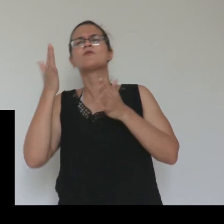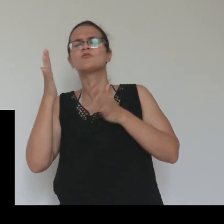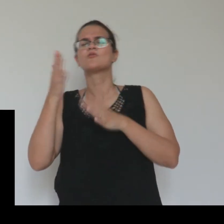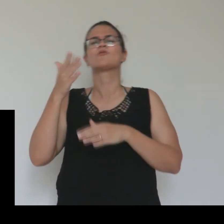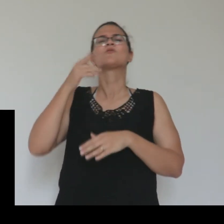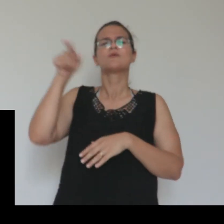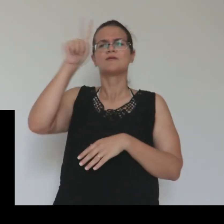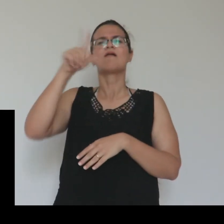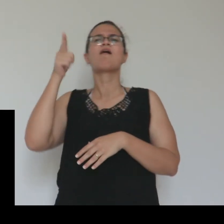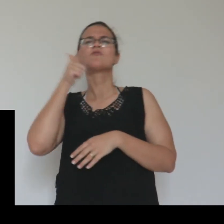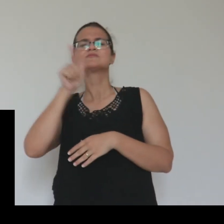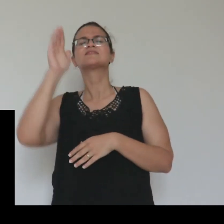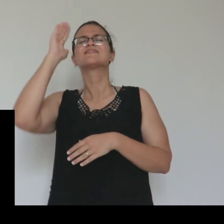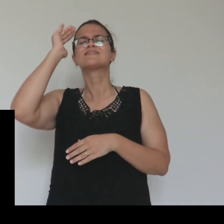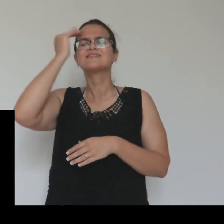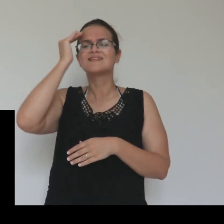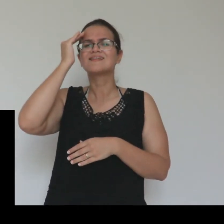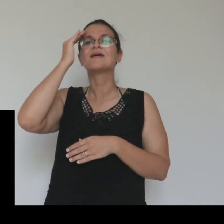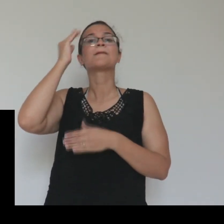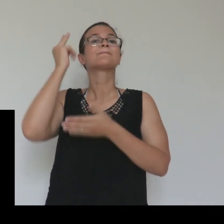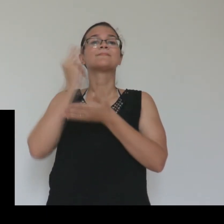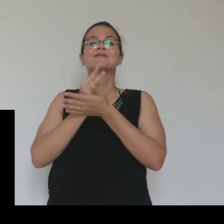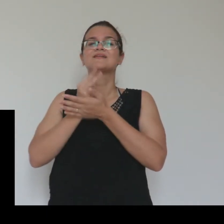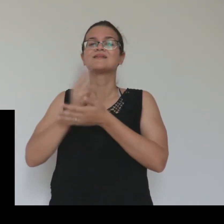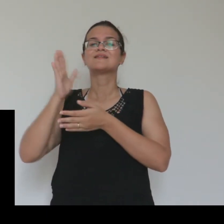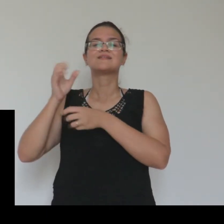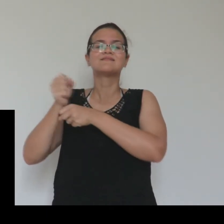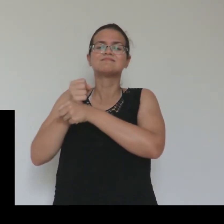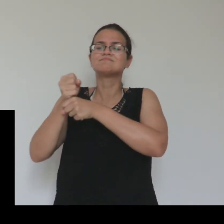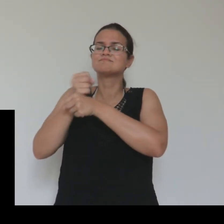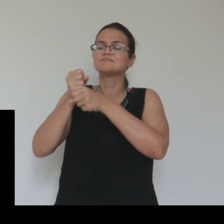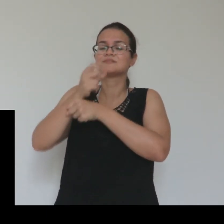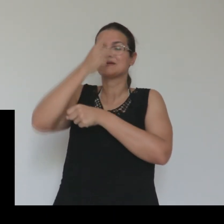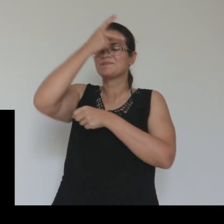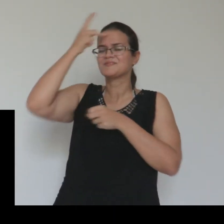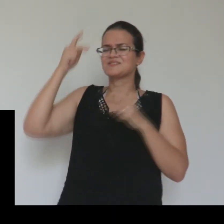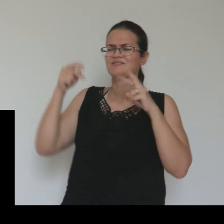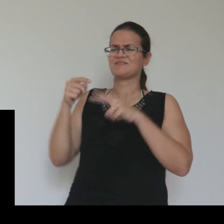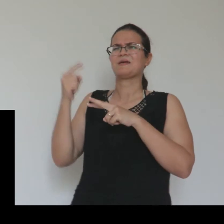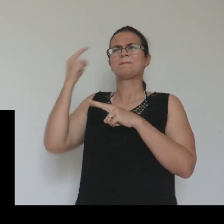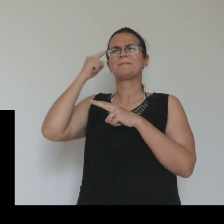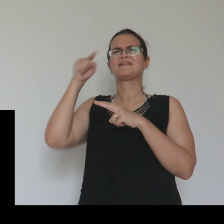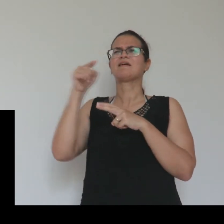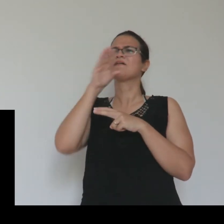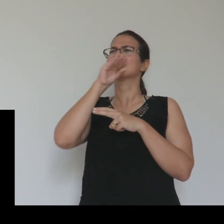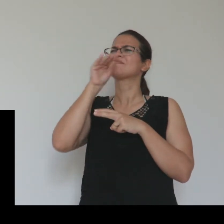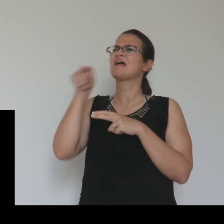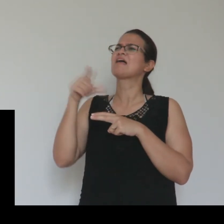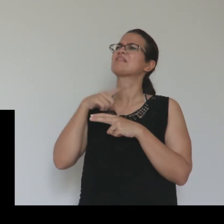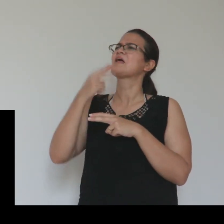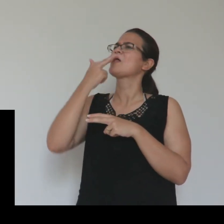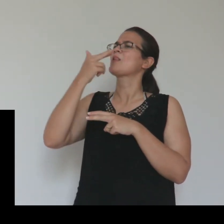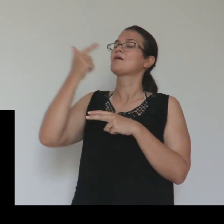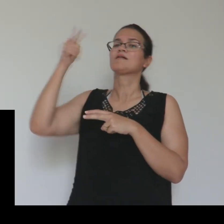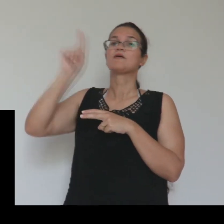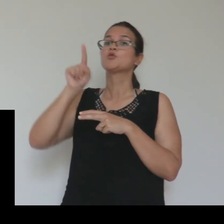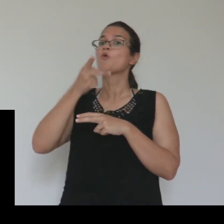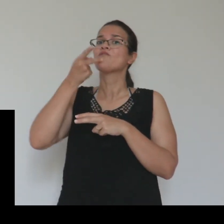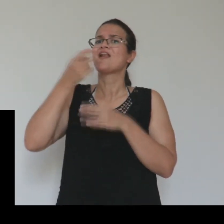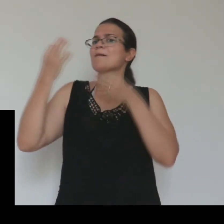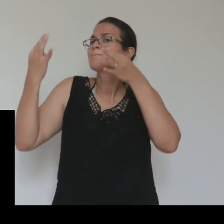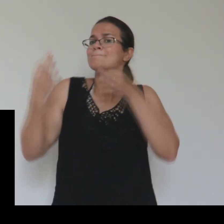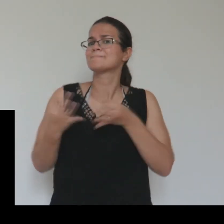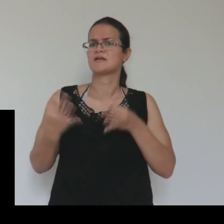que ela é faina, que ela é estrangeira, então ela não vai falar de forma como ouvinte. Mas são 13 anos